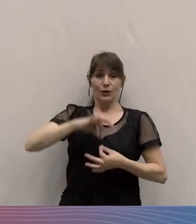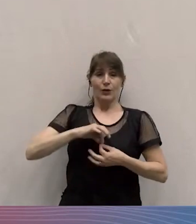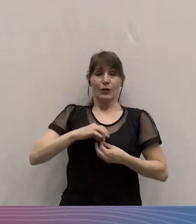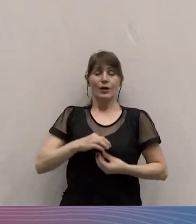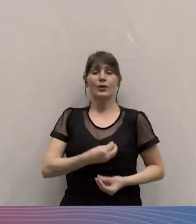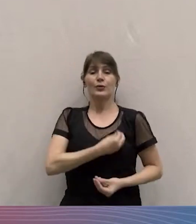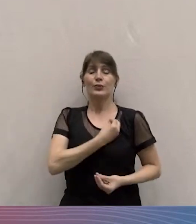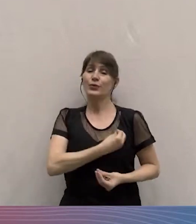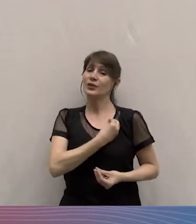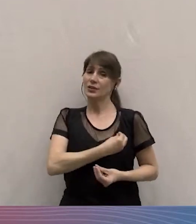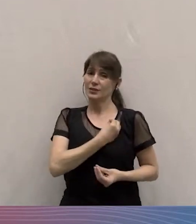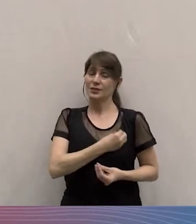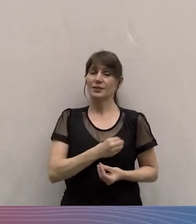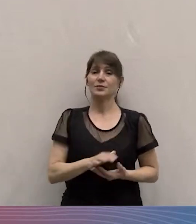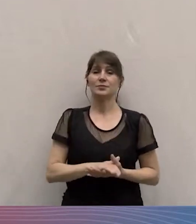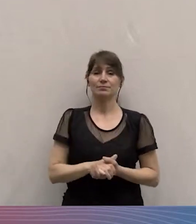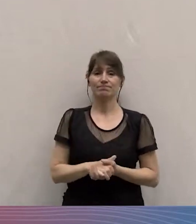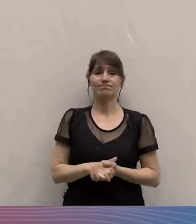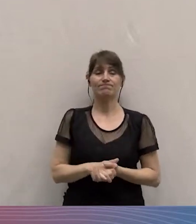vida.